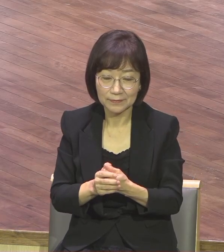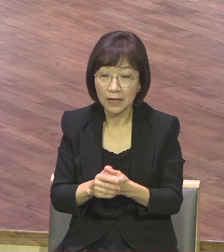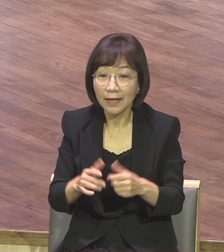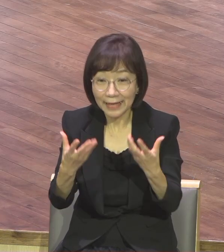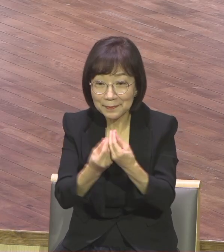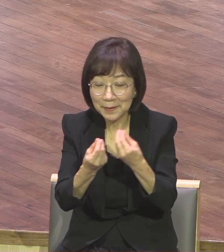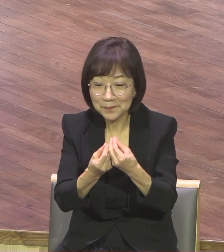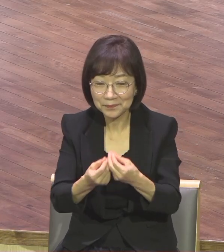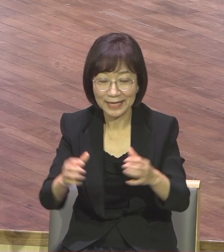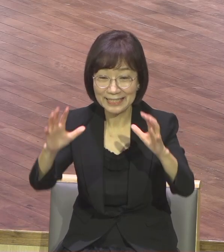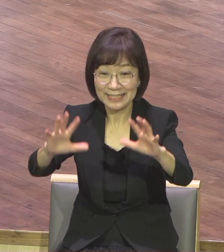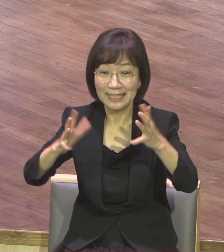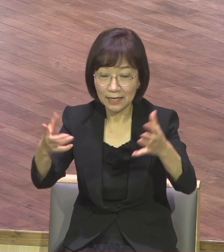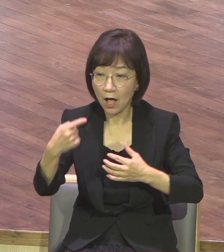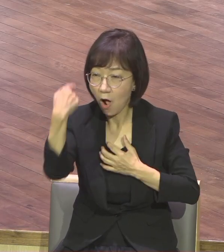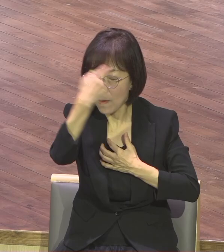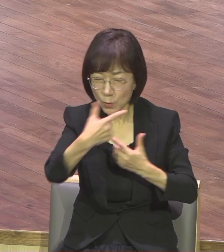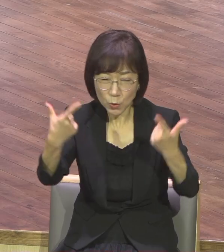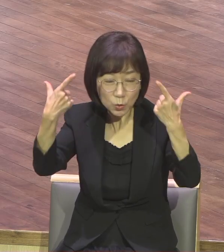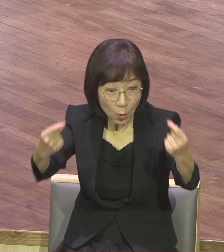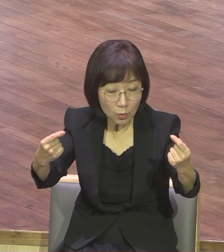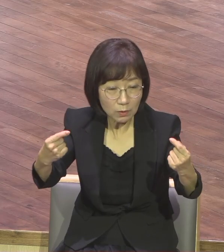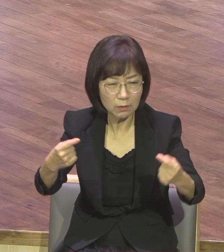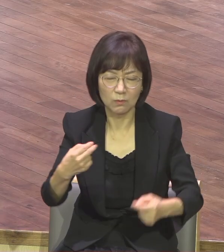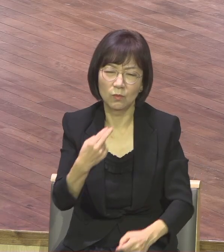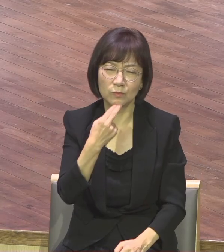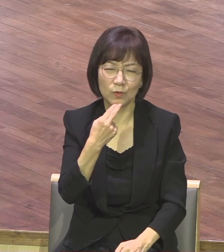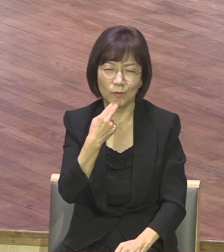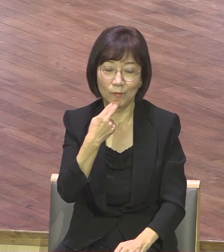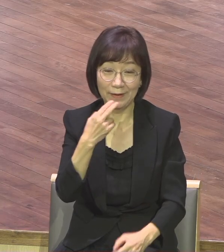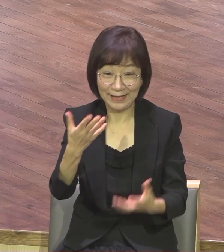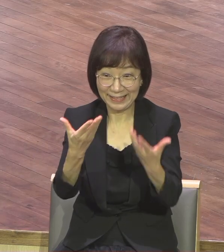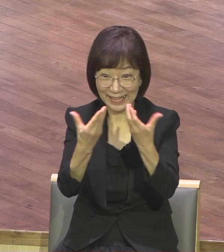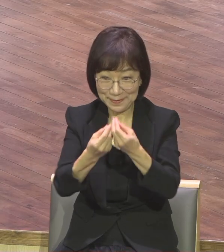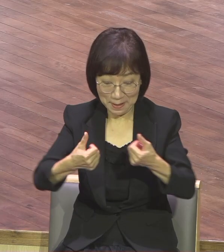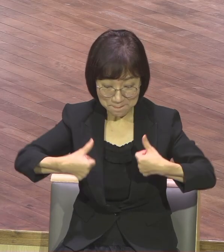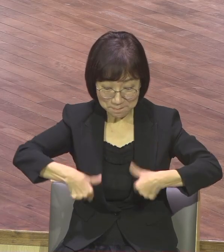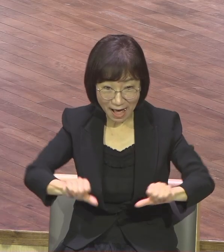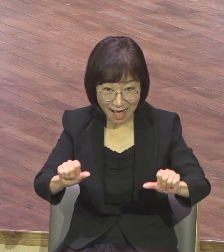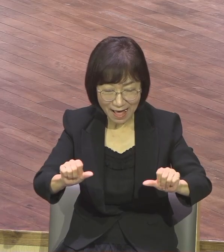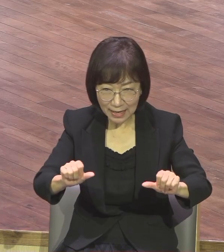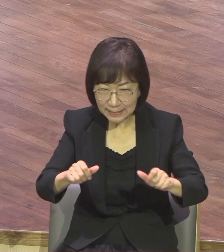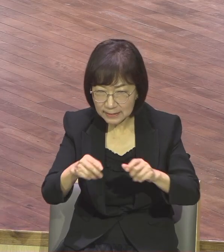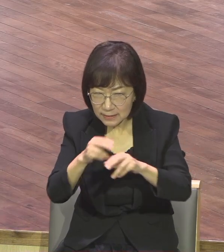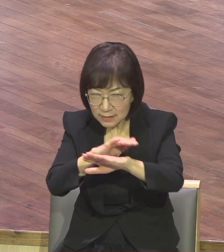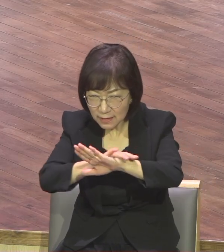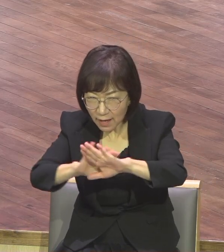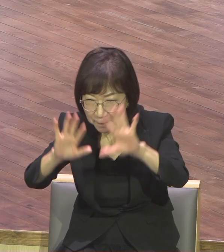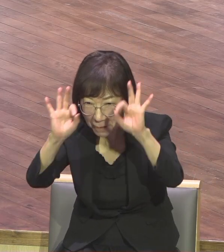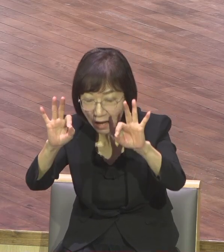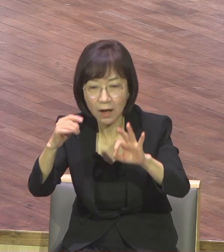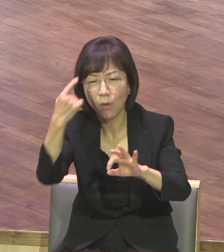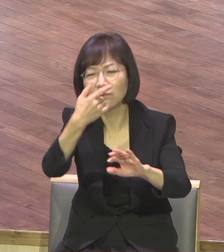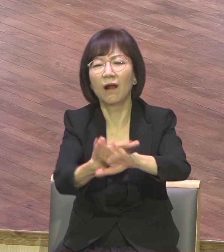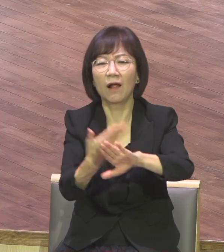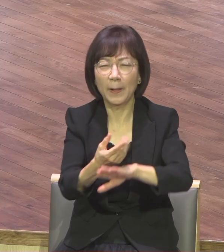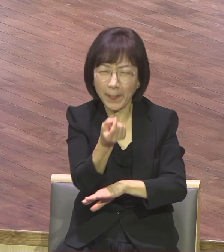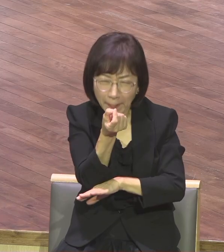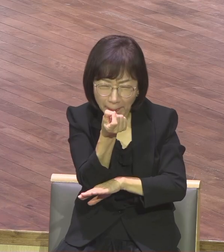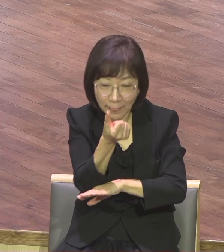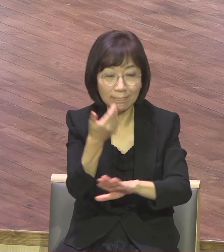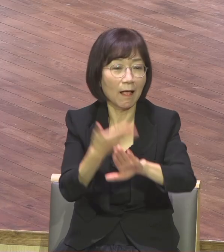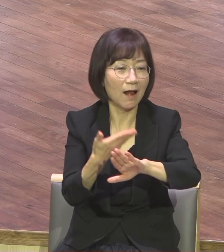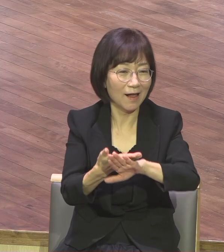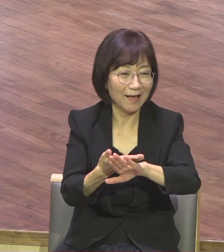지구상에 똑같은 사람 한 사람도 없잖아요. 상둥이도 똑같지 않아요. 우리 각자에게, 무슨 말입니까?